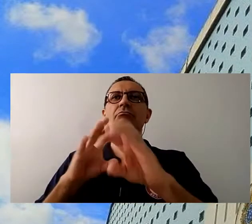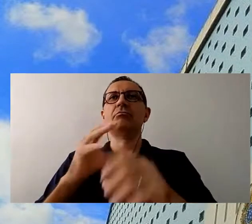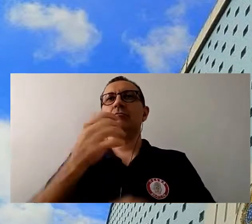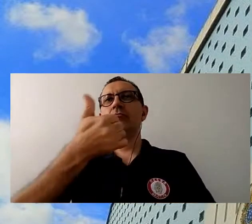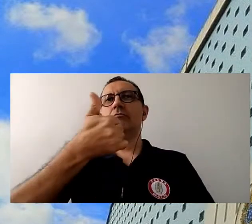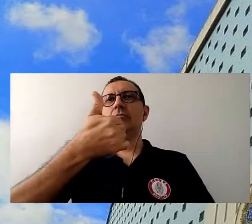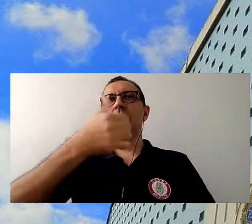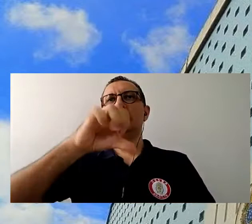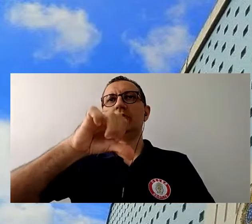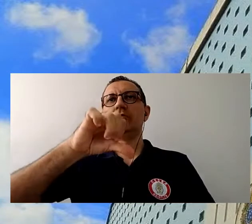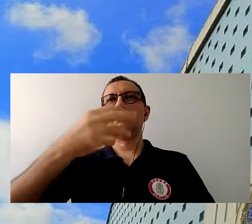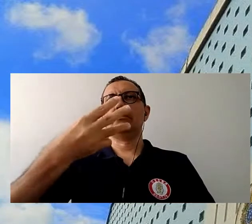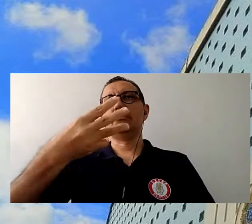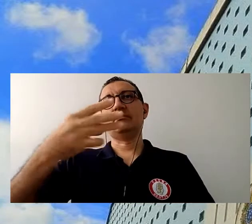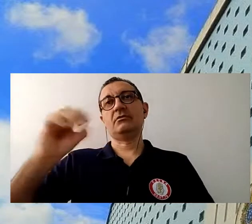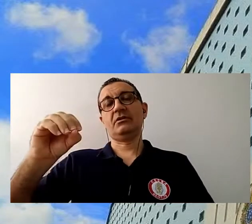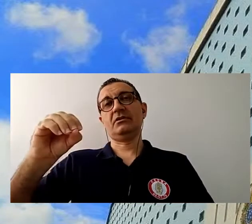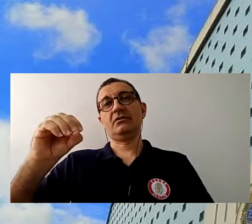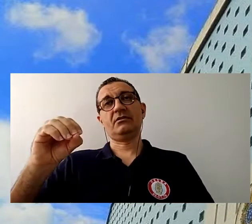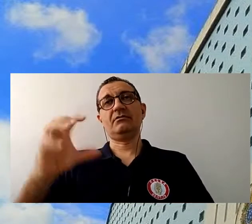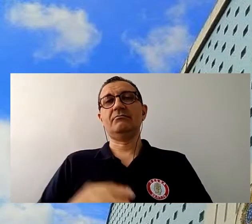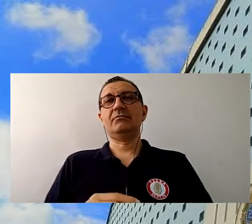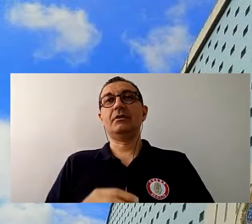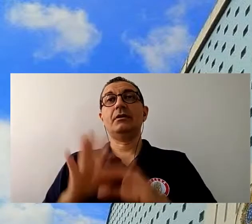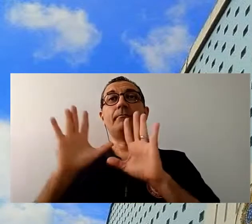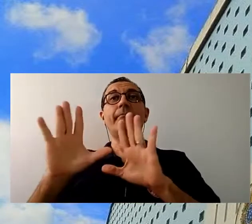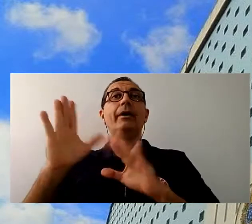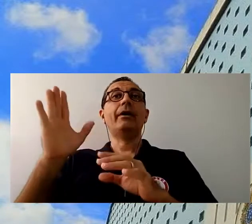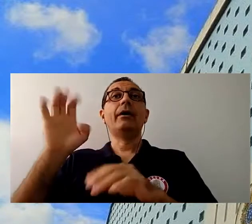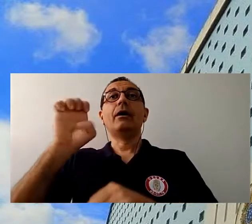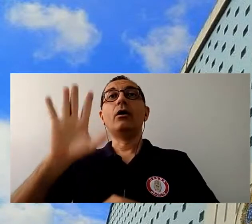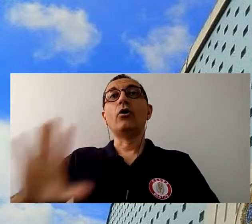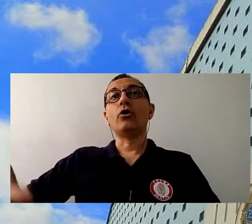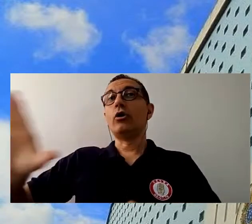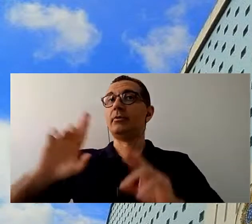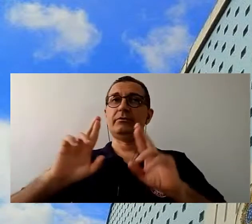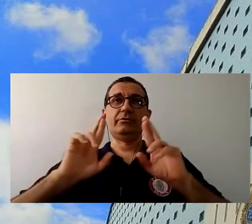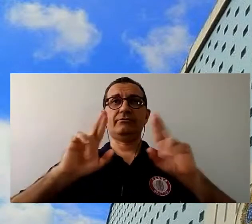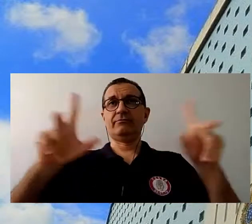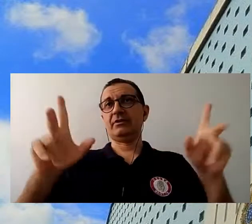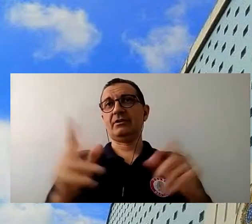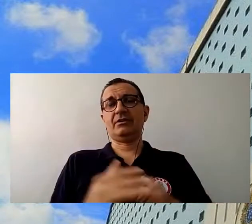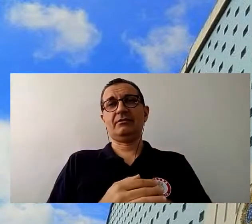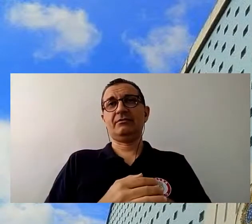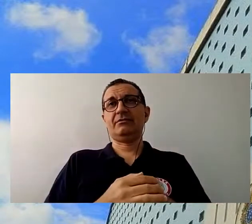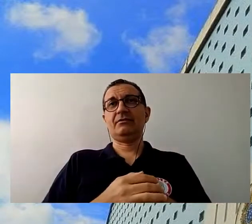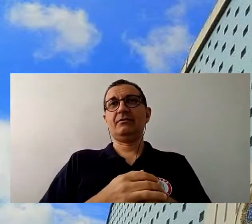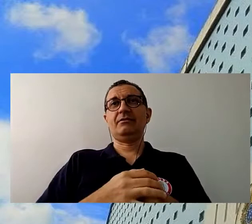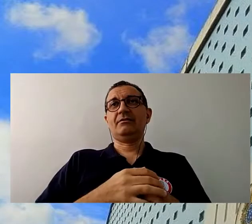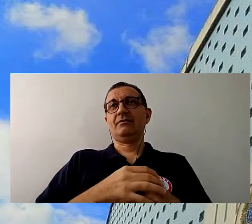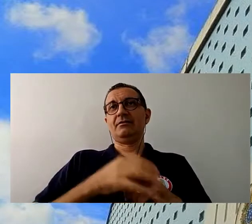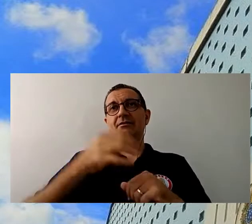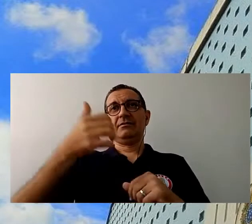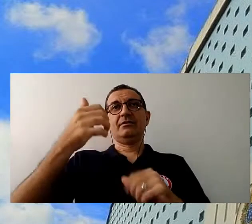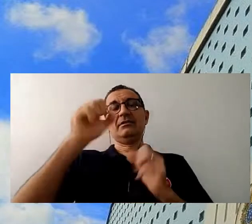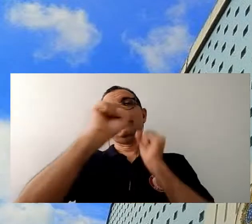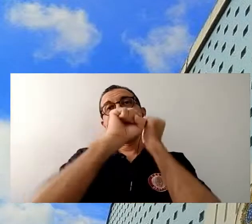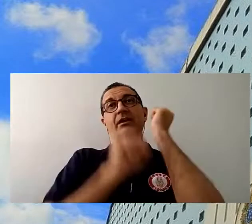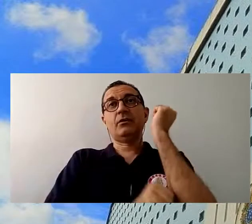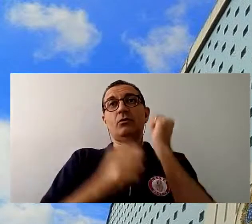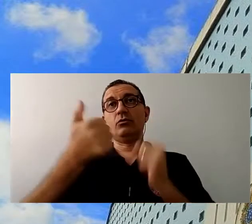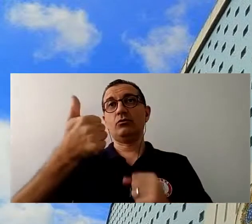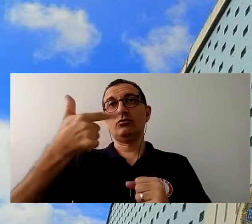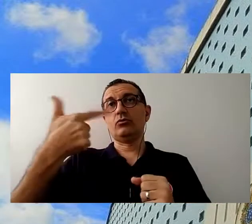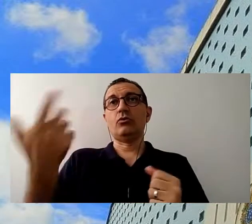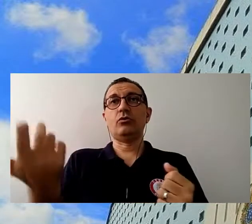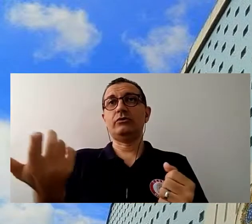são seculares na Europa desde o século XII, na América Latina desde 1550, no Peru e na República Dominicana. Nós